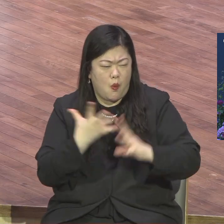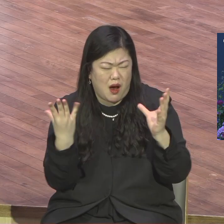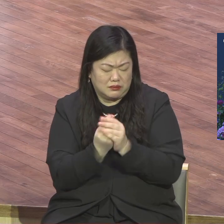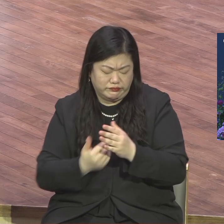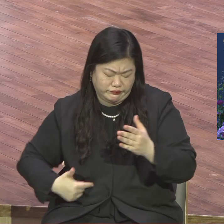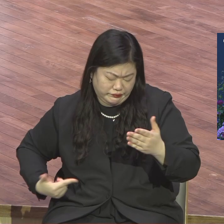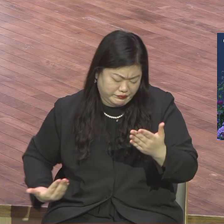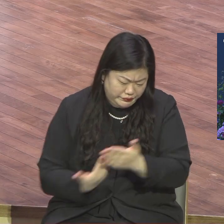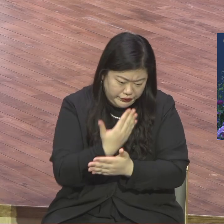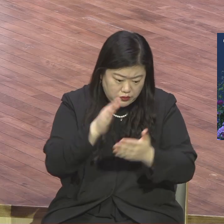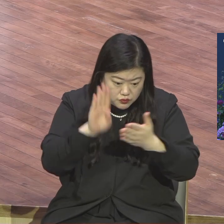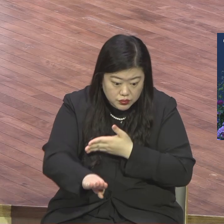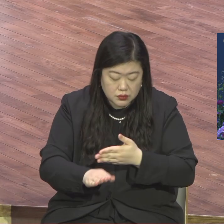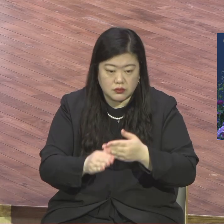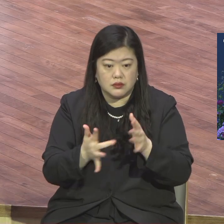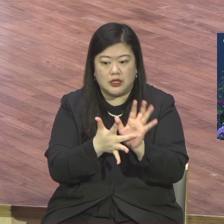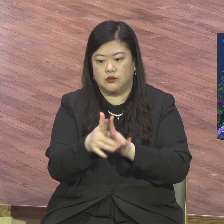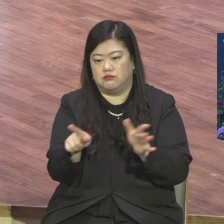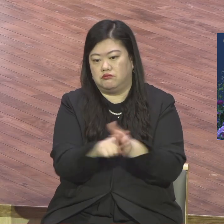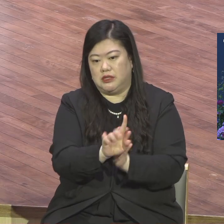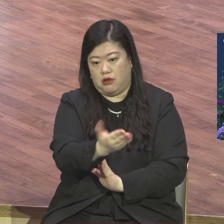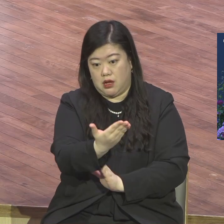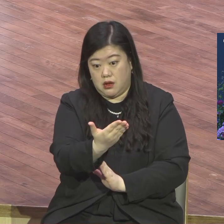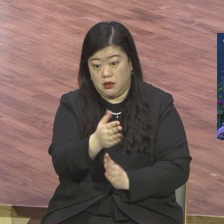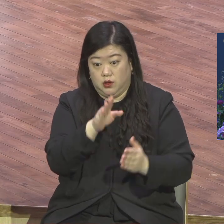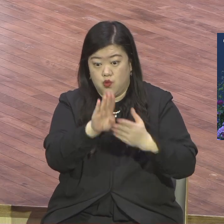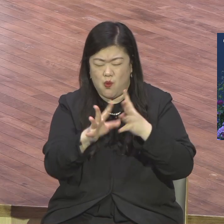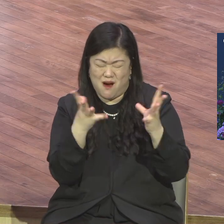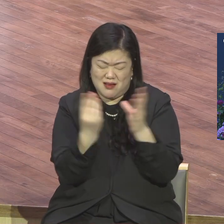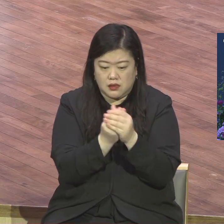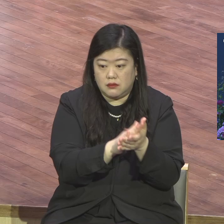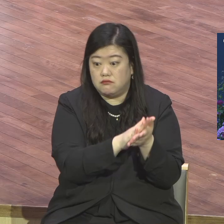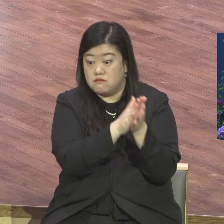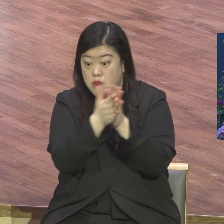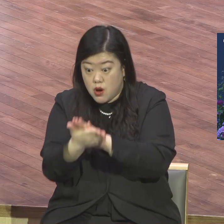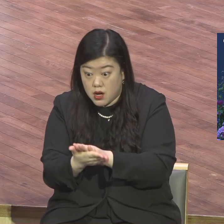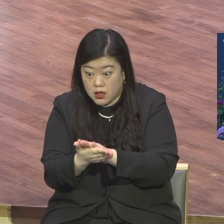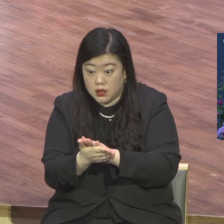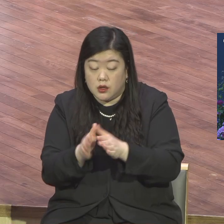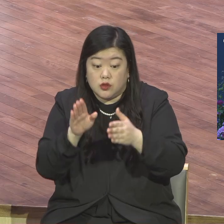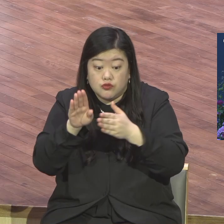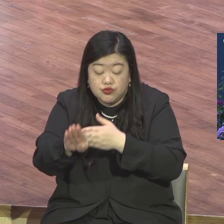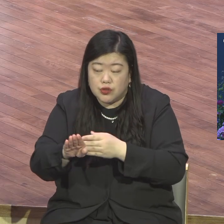2장 8절에 보면 사도 바울은 하나님으로부터 특별한